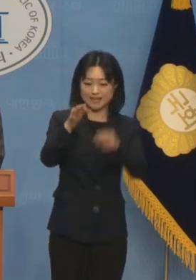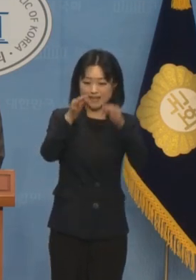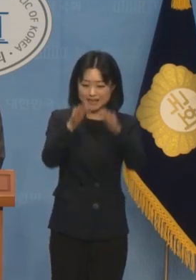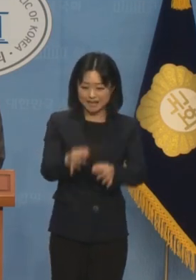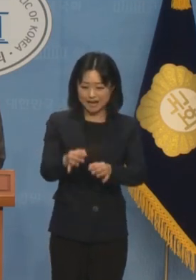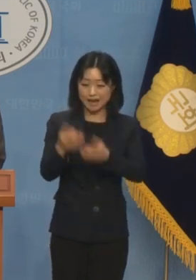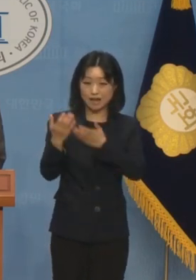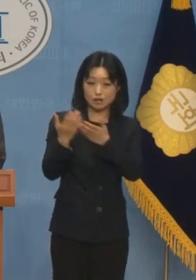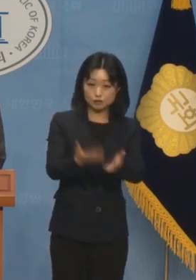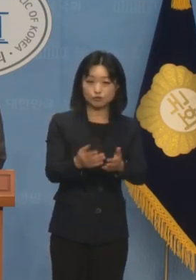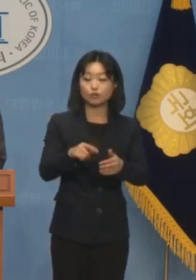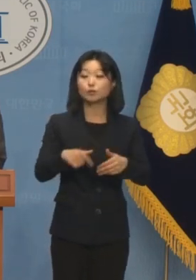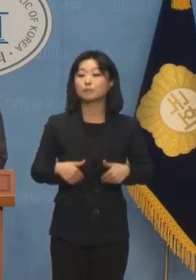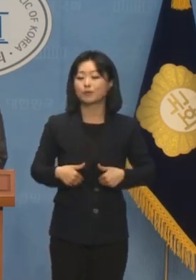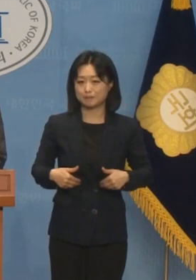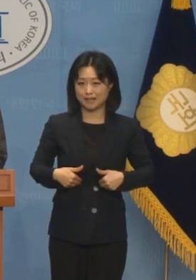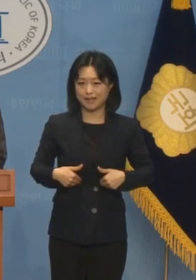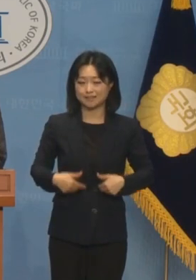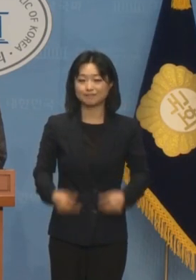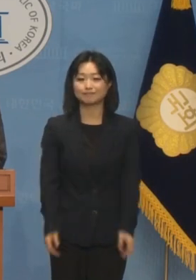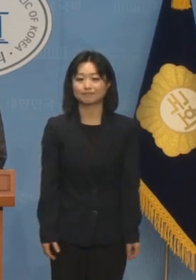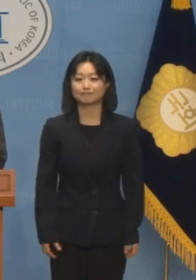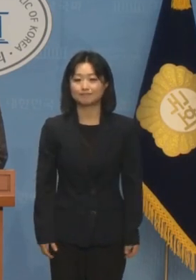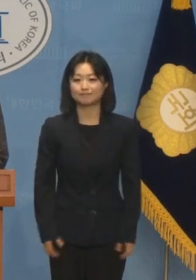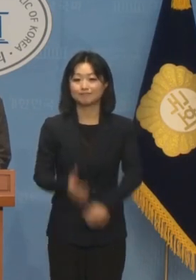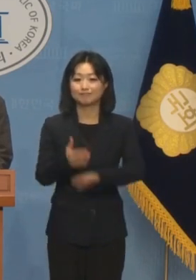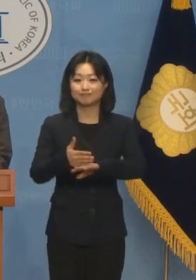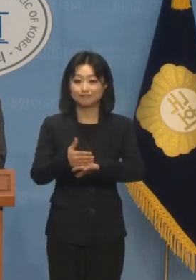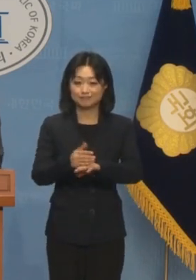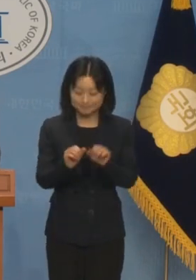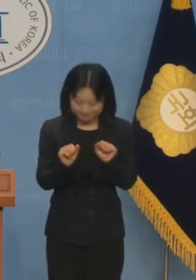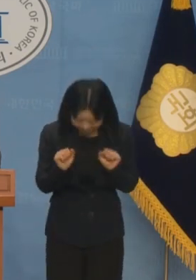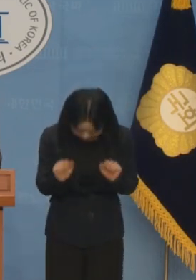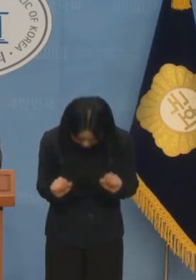것도 방법입니다. 이상입니다. 고맙습니다.